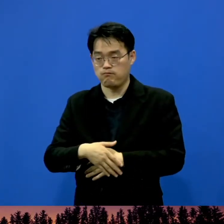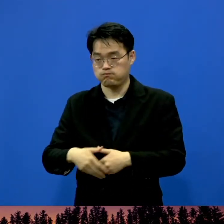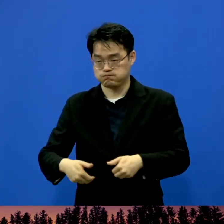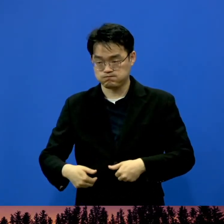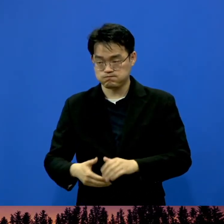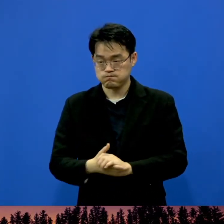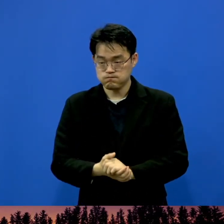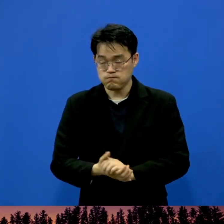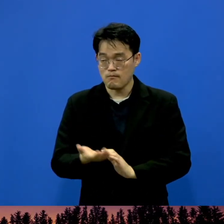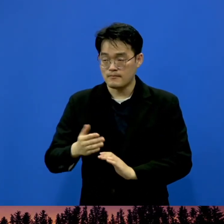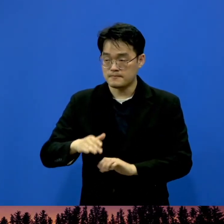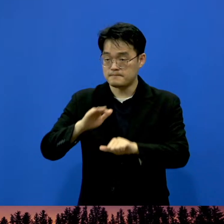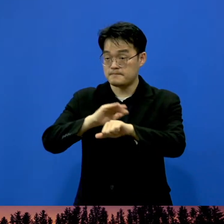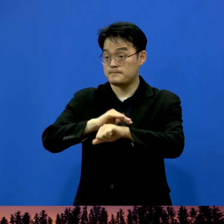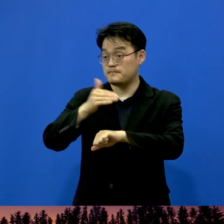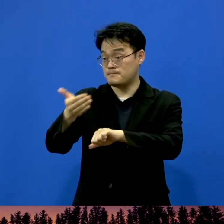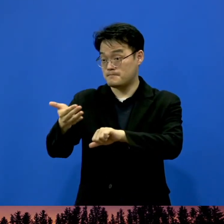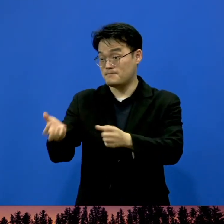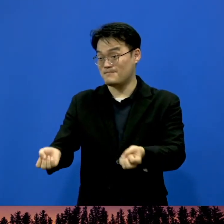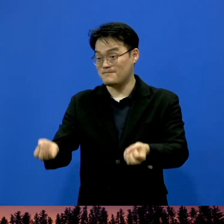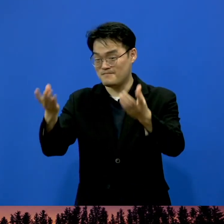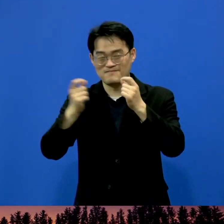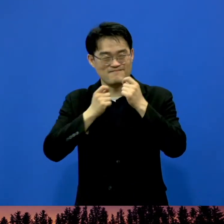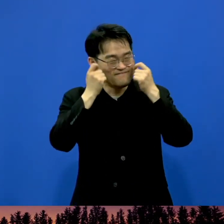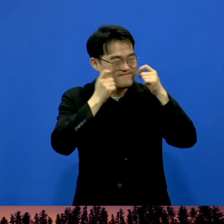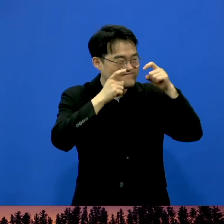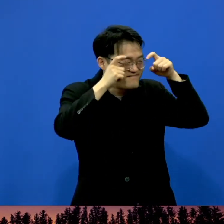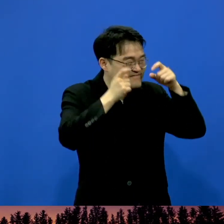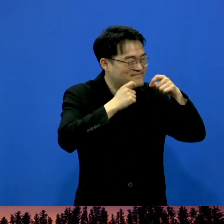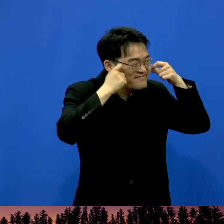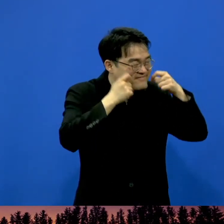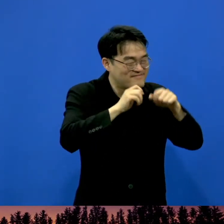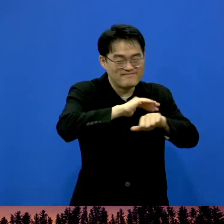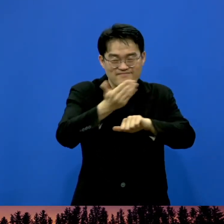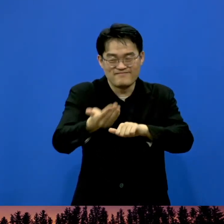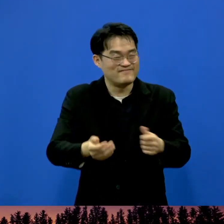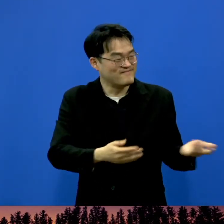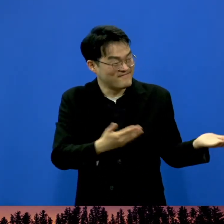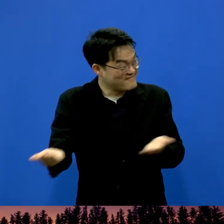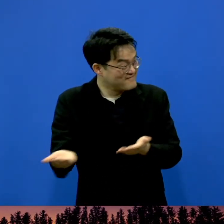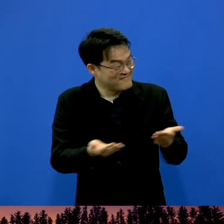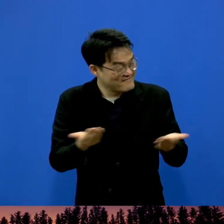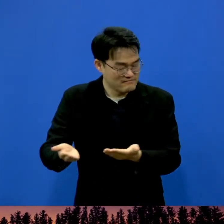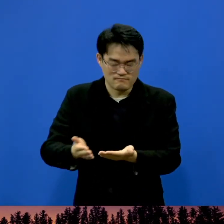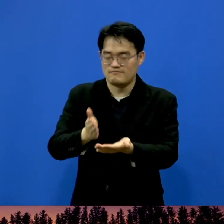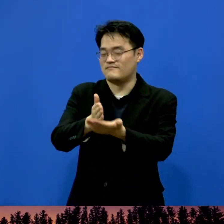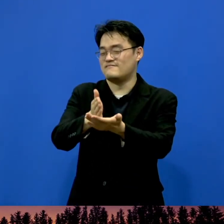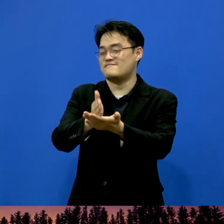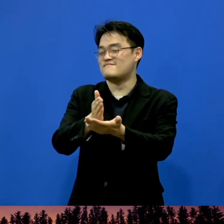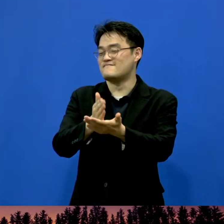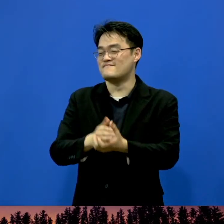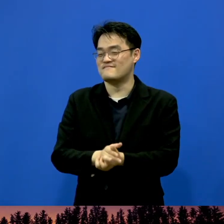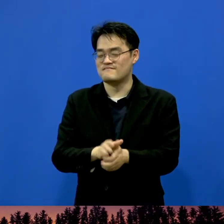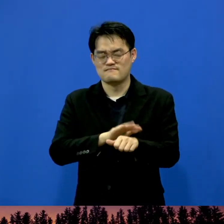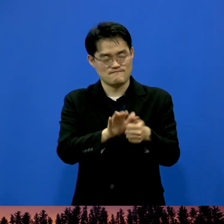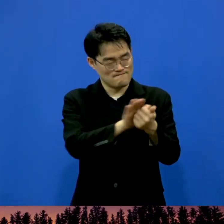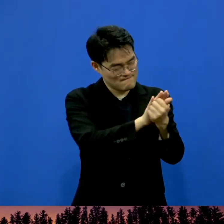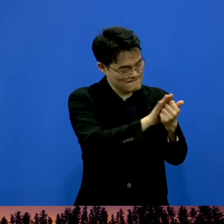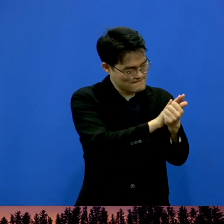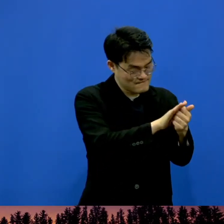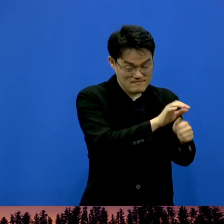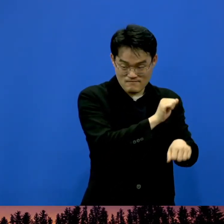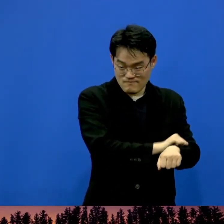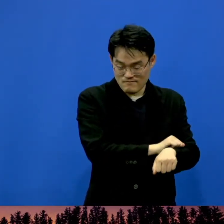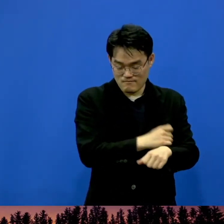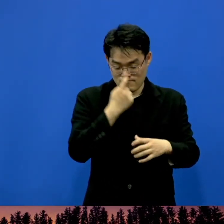근데 장례식이거는 그런 분은 되면 안 돼요. 좀 장례식까지 막 이러면 이게 분위기가 아니잖아요. 커피를